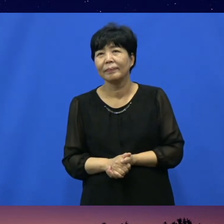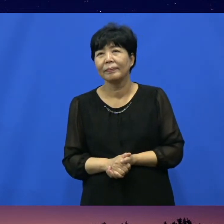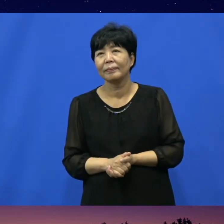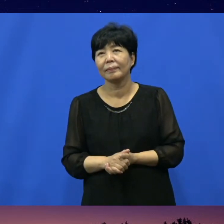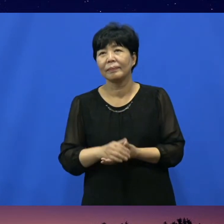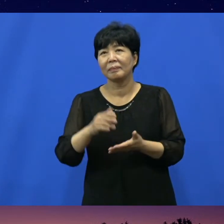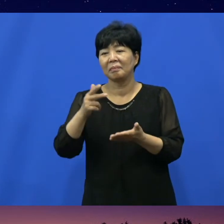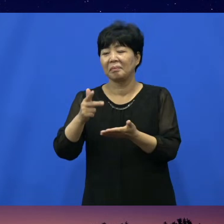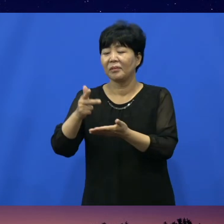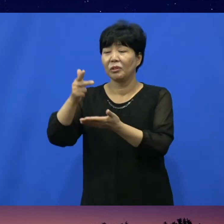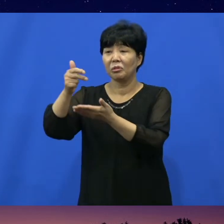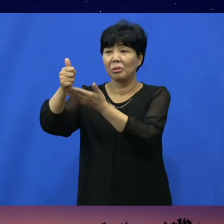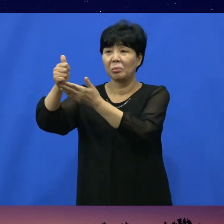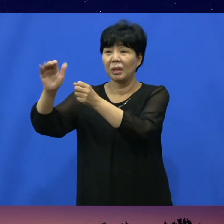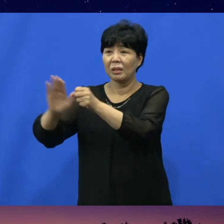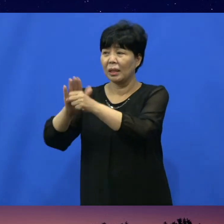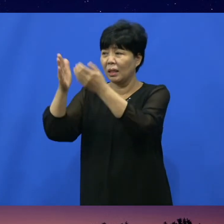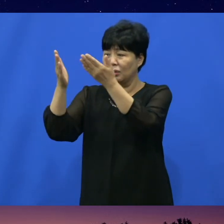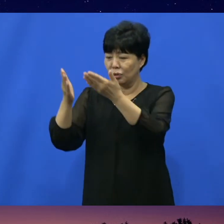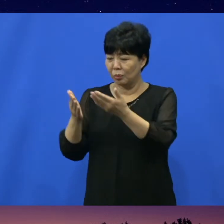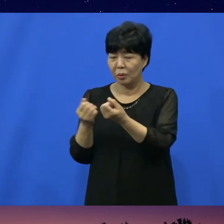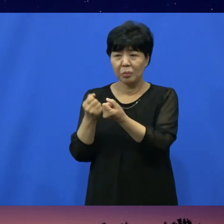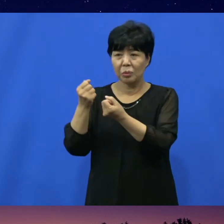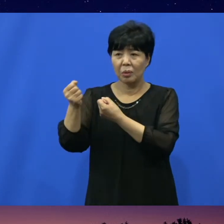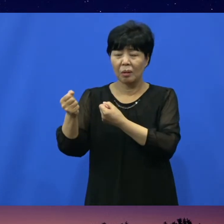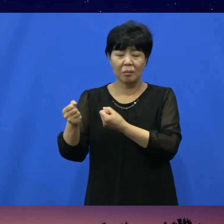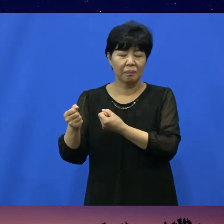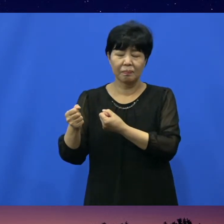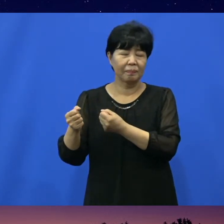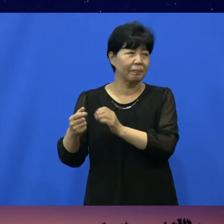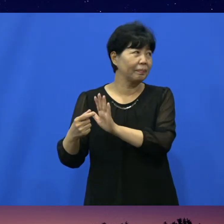주님의 사랑에 반응하지 않았어요.